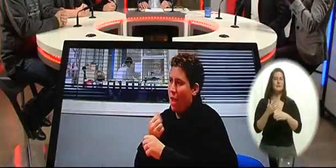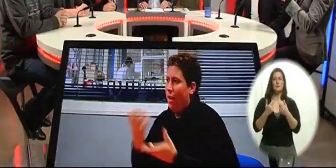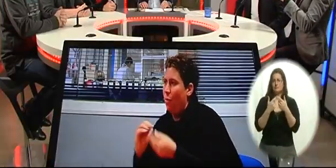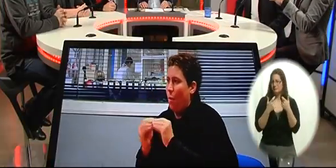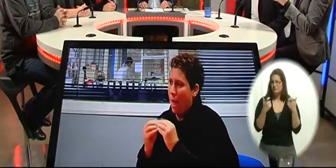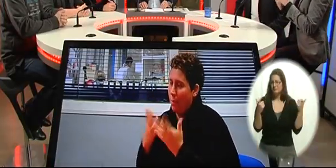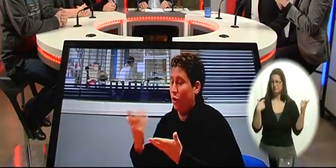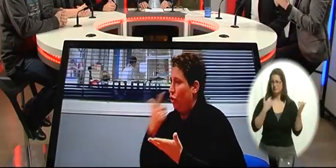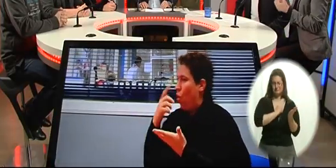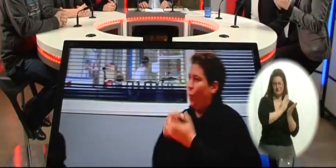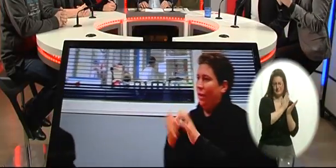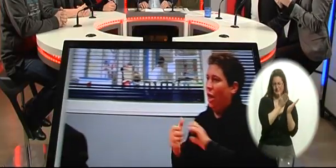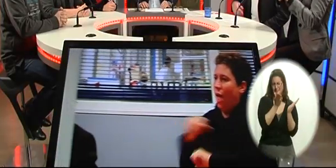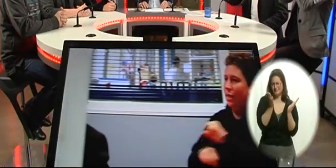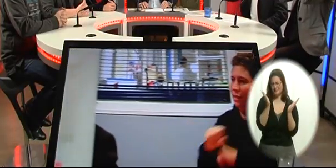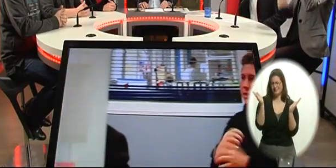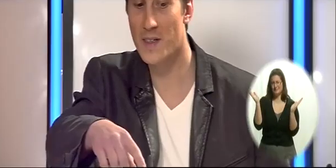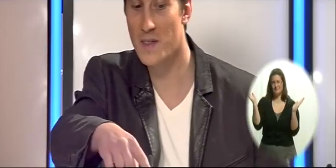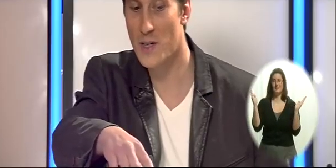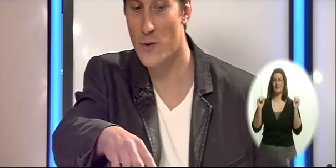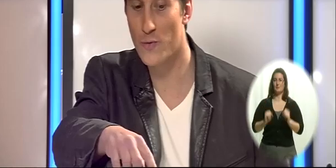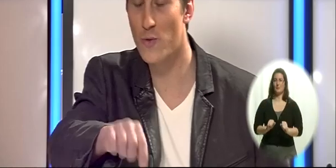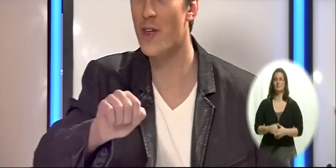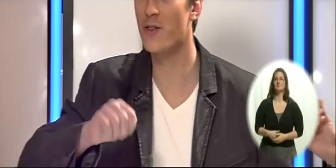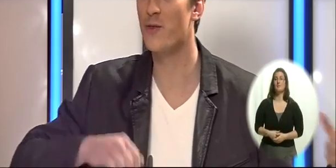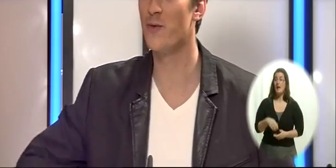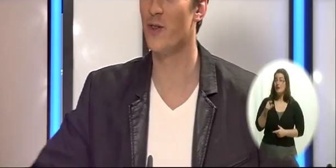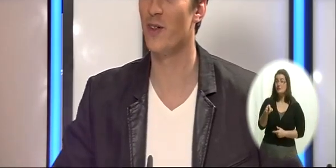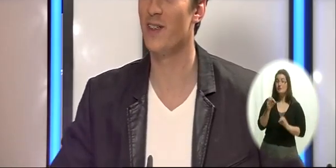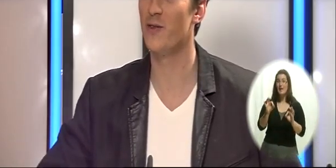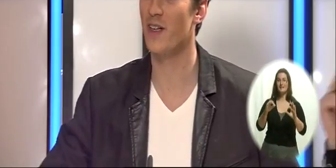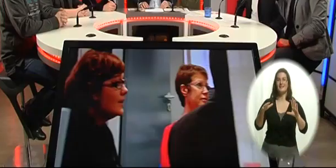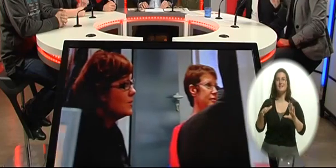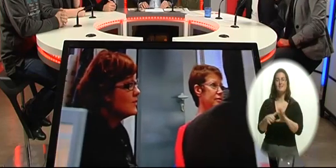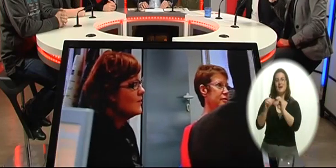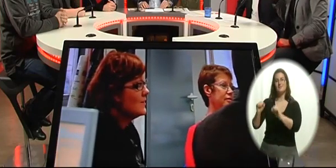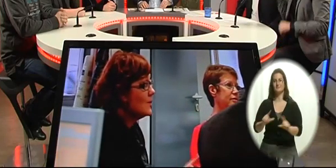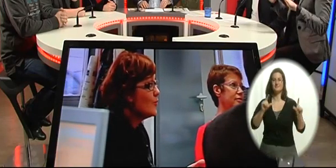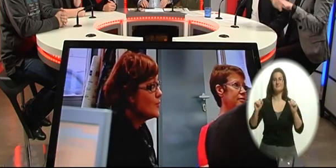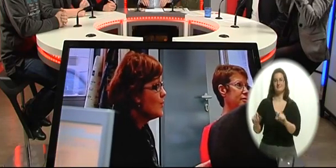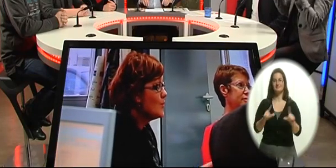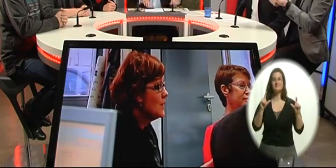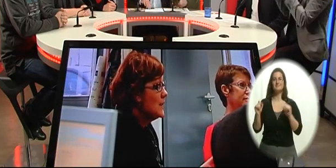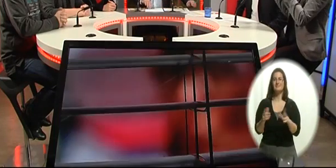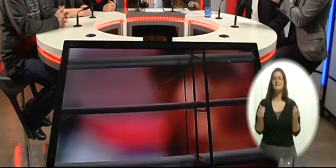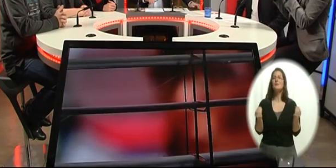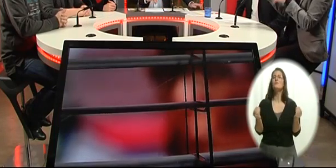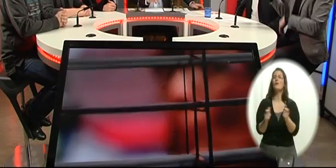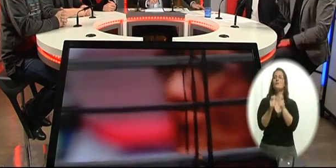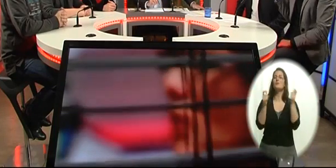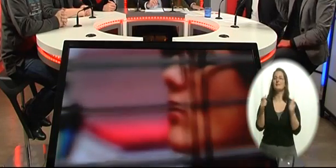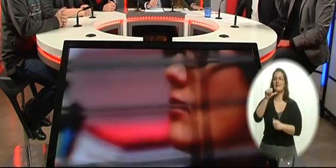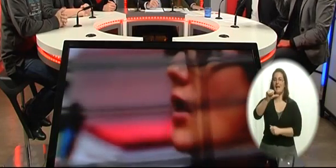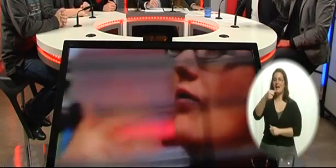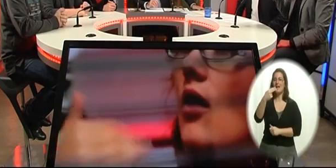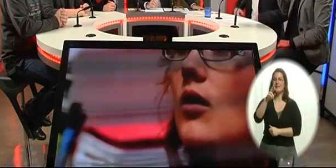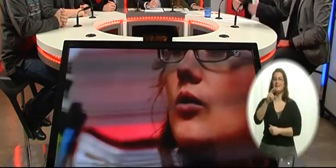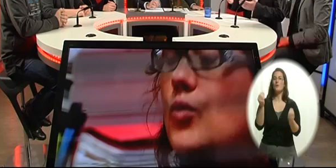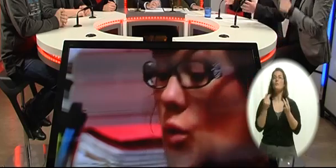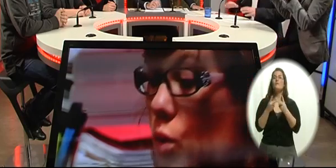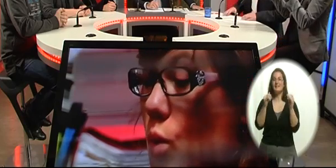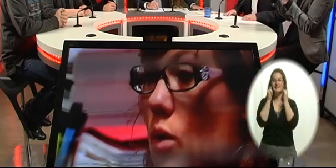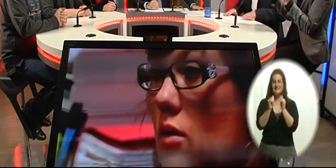variée. Et, justement, on voit des images de vous en action dans les illustrations. Oui. C'était à l'ANR, je crois, à Saint-Étienne-du-Rouvray. Et